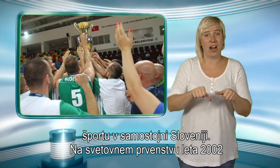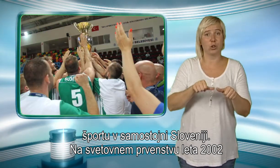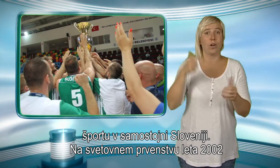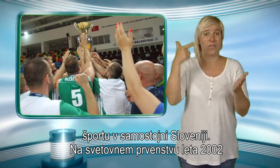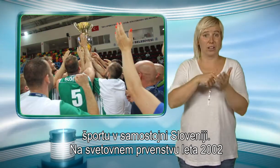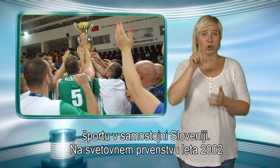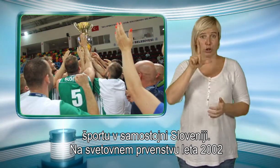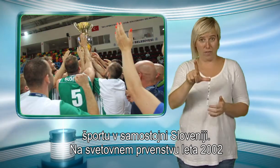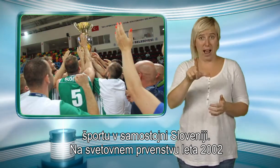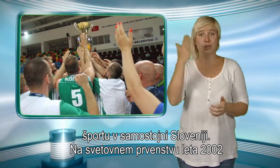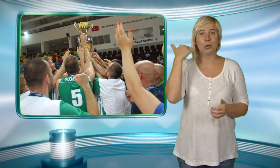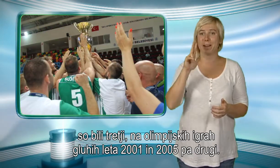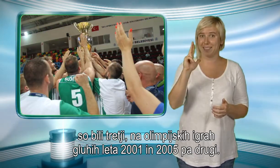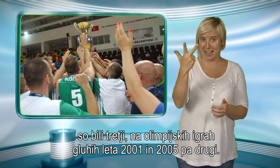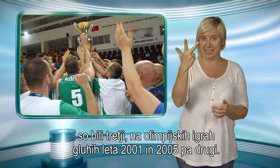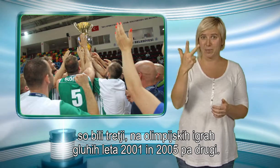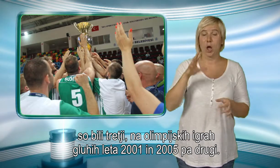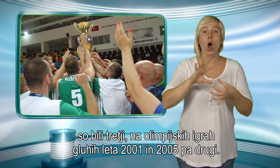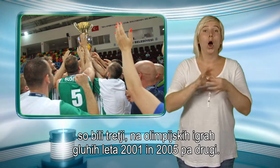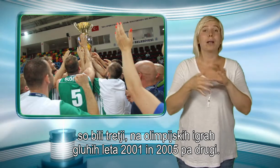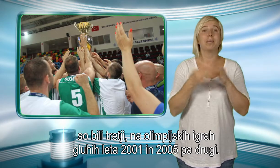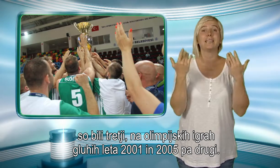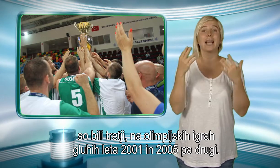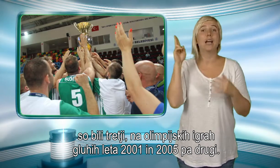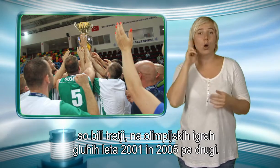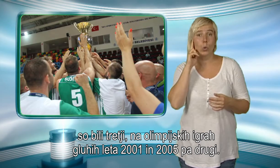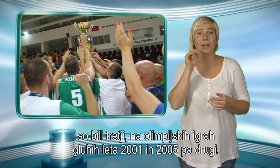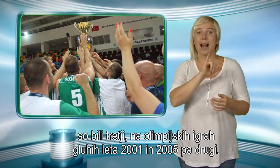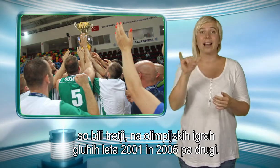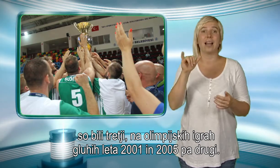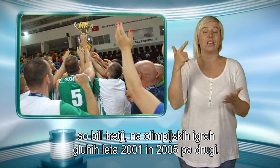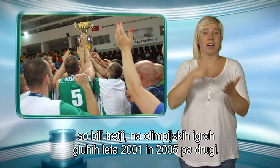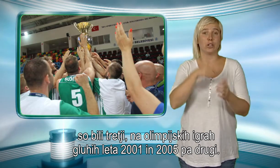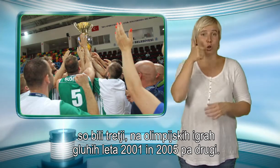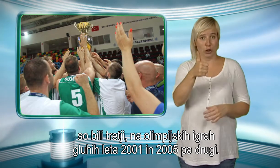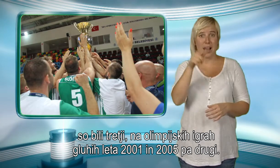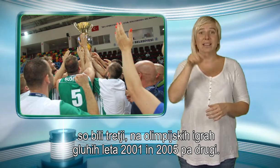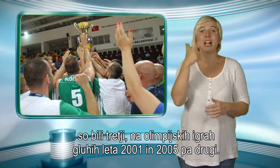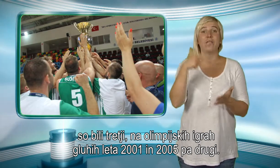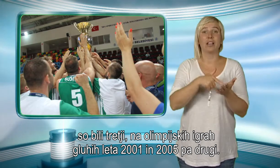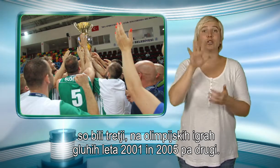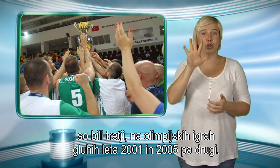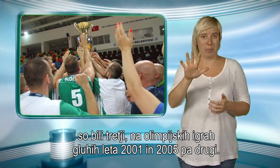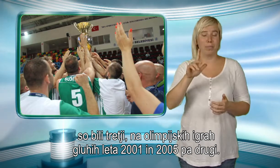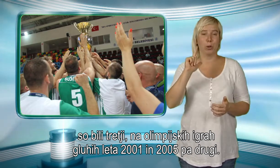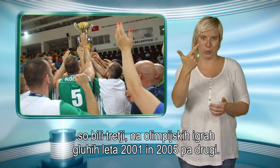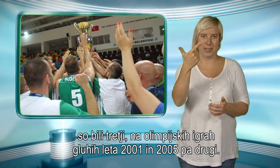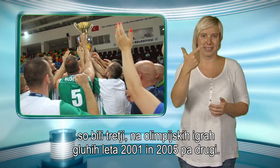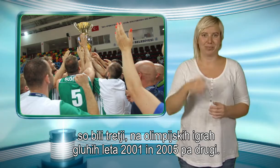leta 2002 so bili tretji, na olimpijskih igrah gluhih leta 2001 in 2005 pa